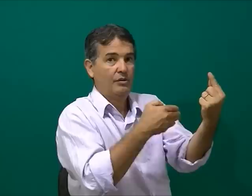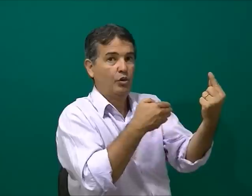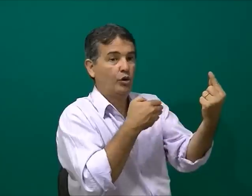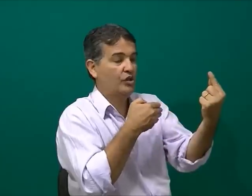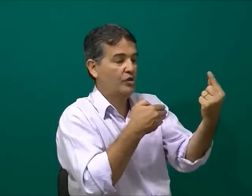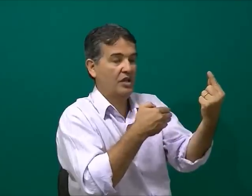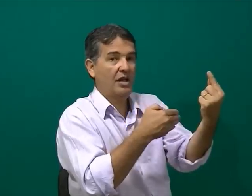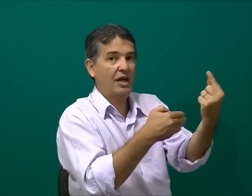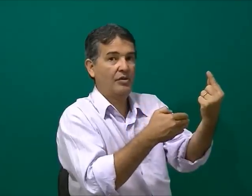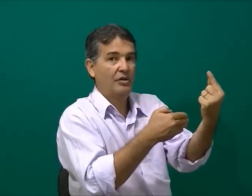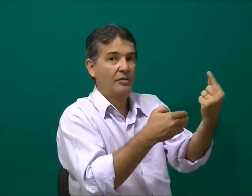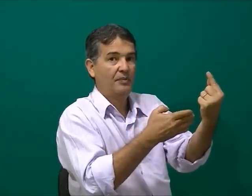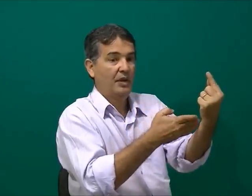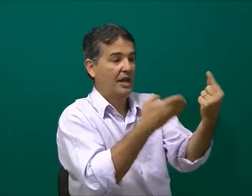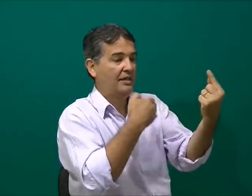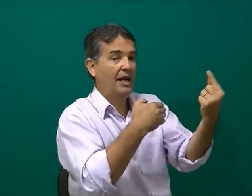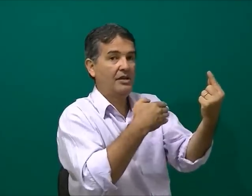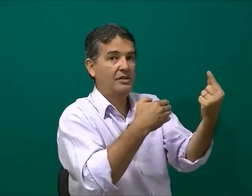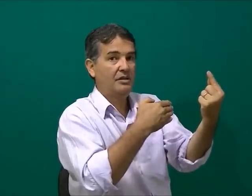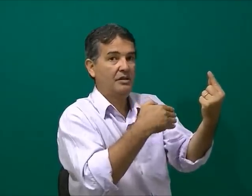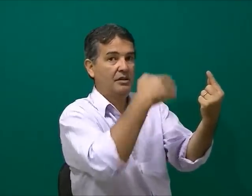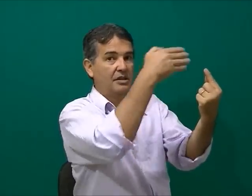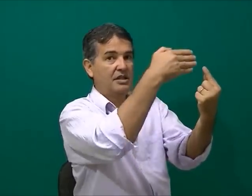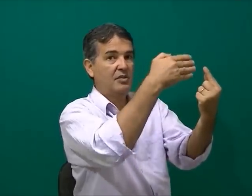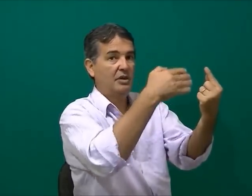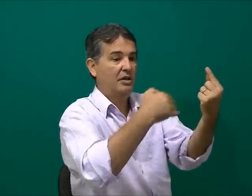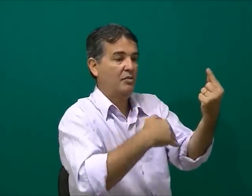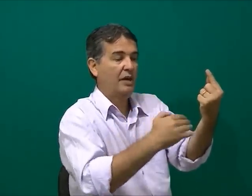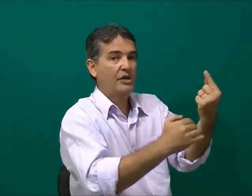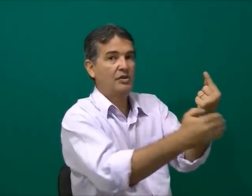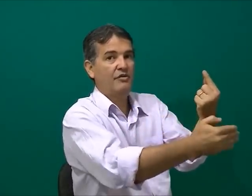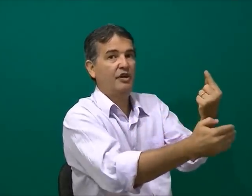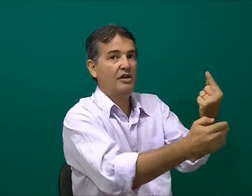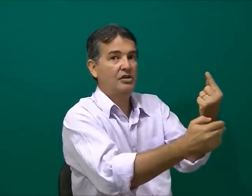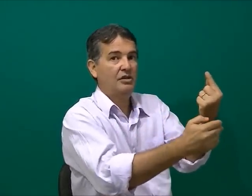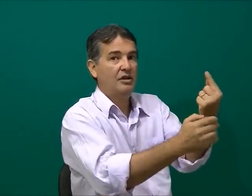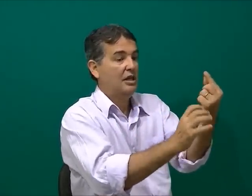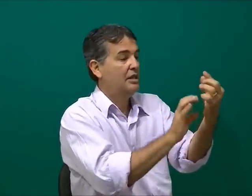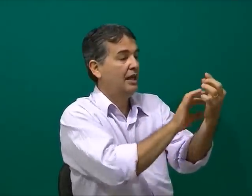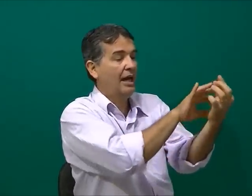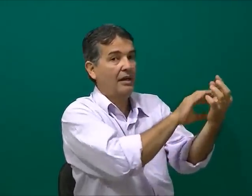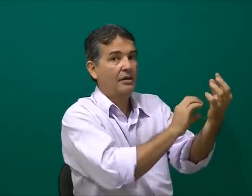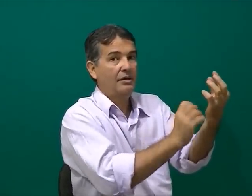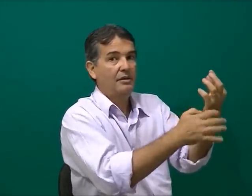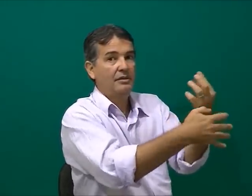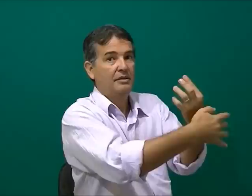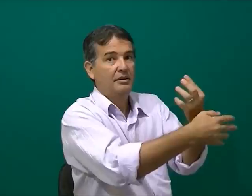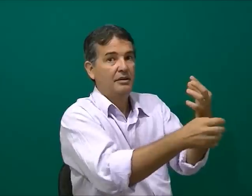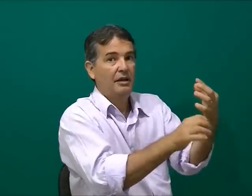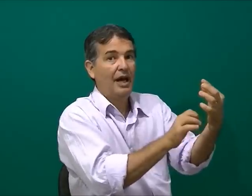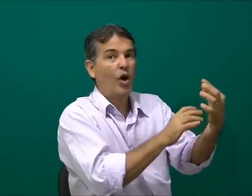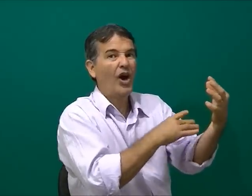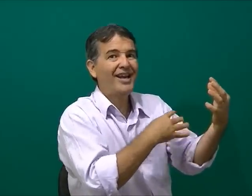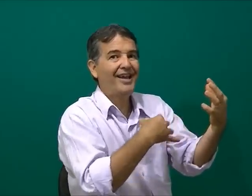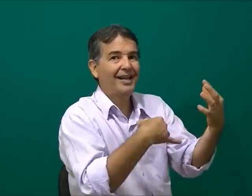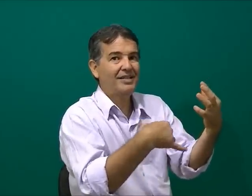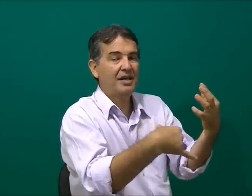todo o seu cenário, atrás, em cima, embaixo, na frente, e dá a